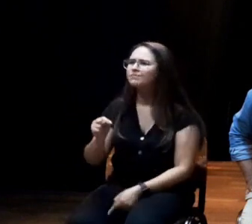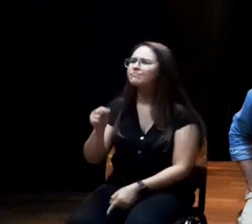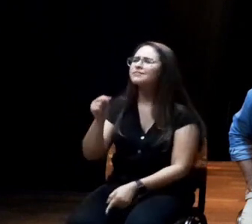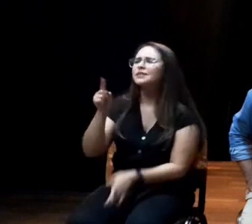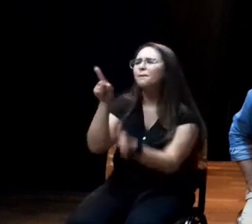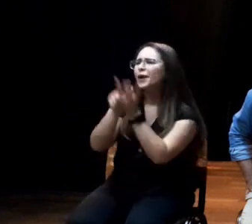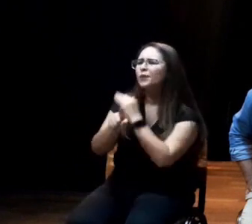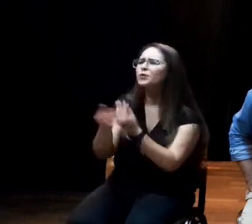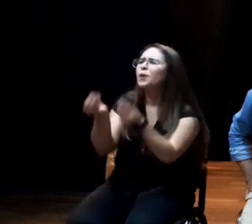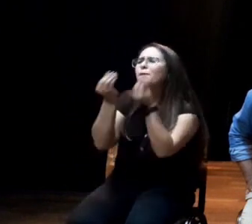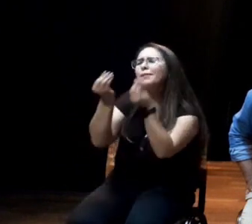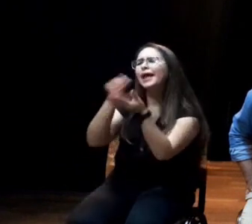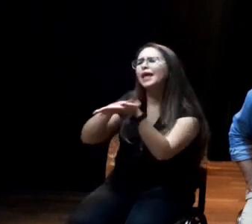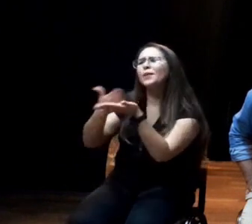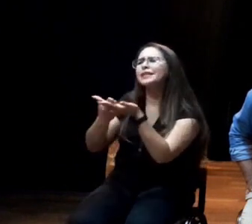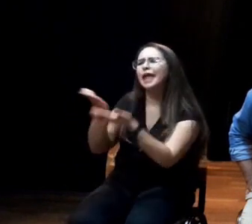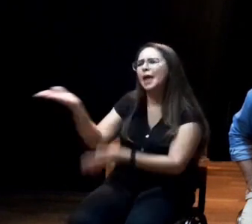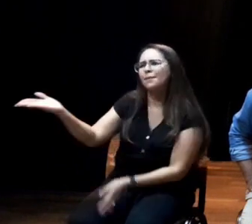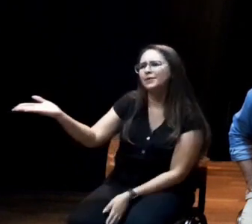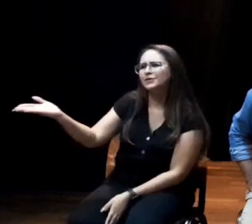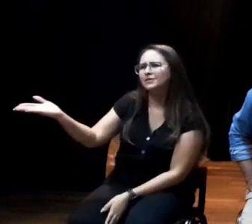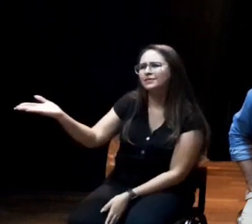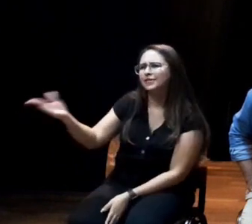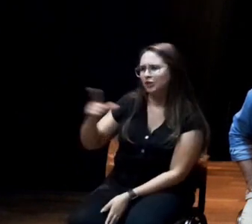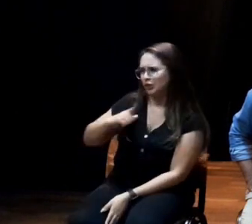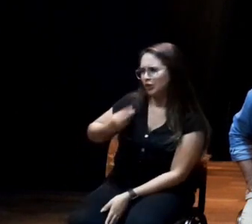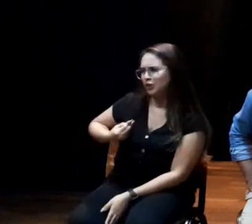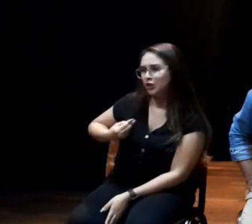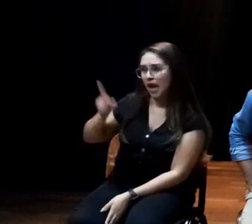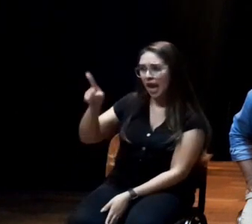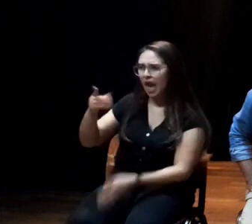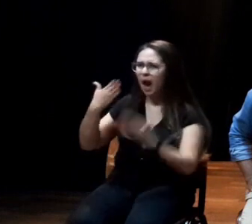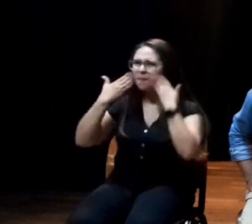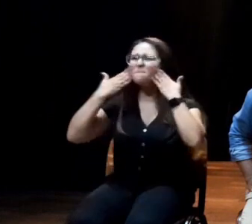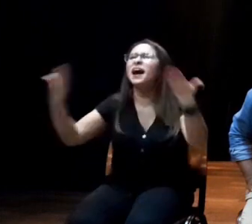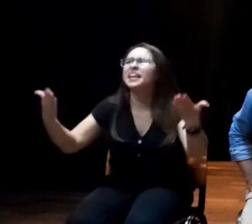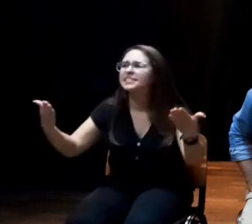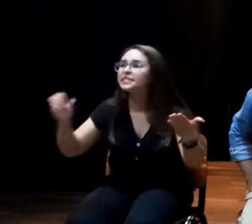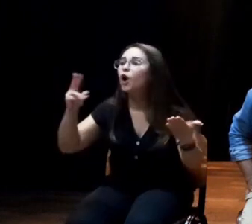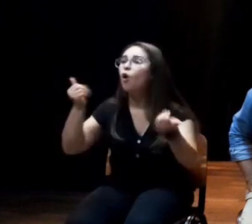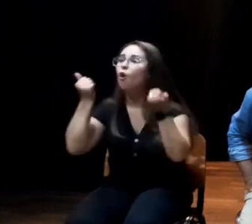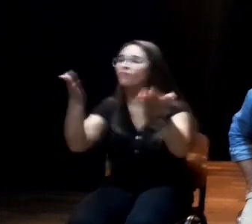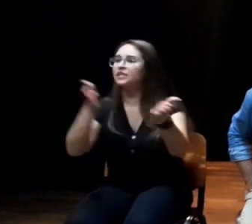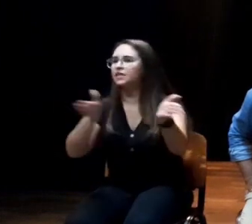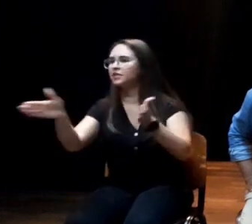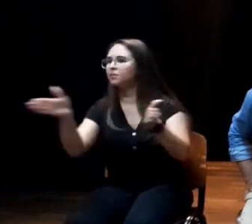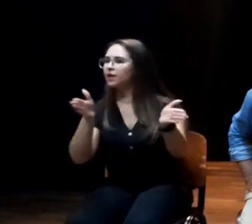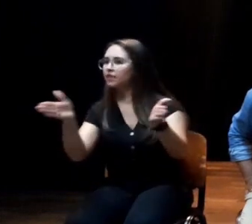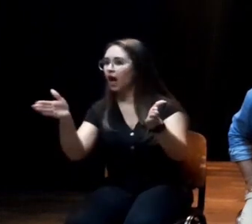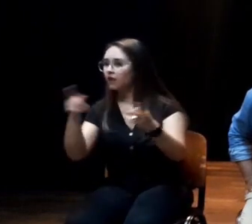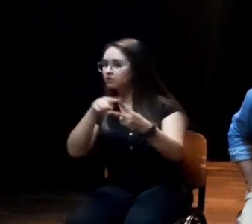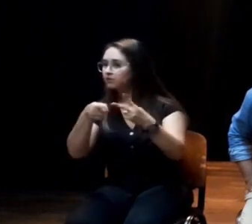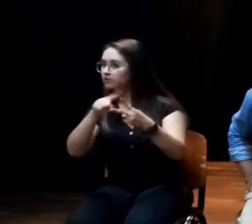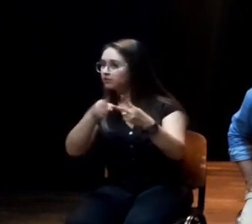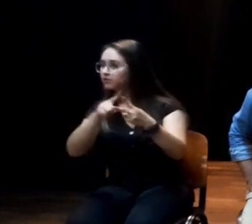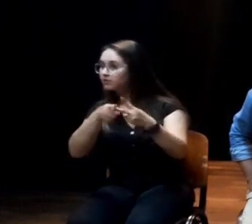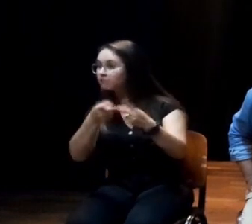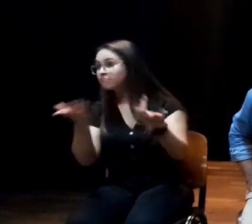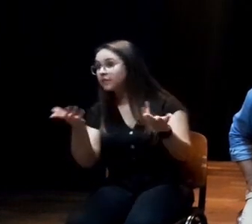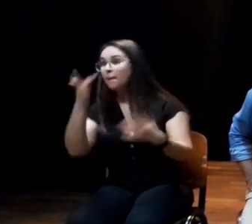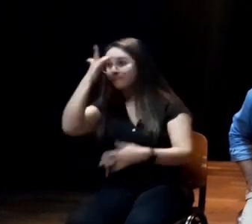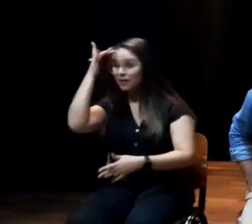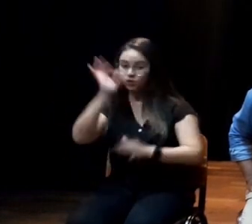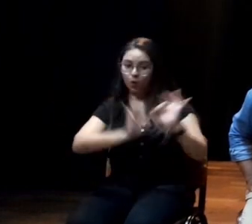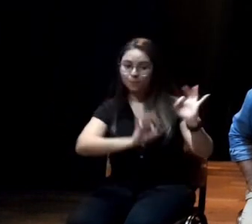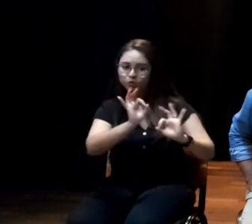está ali? Não é para aparecer, é para promover acessibilidade. E uma coisa que eu acho que os produtores,